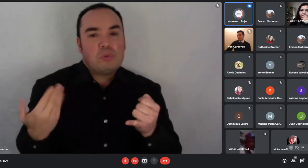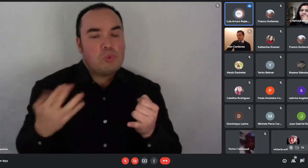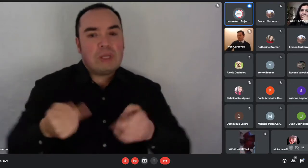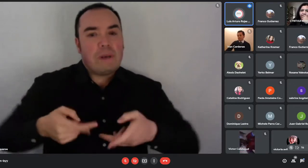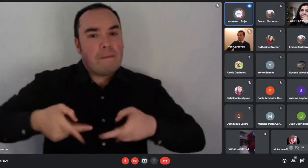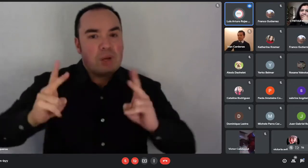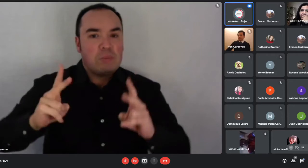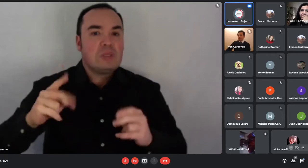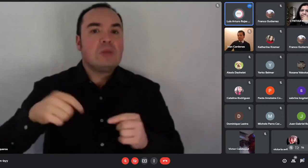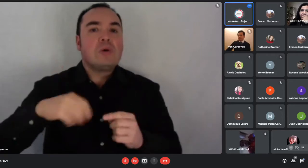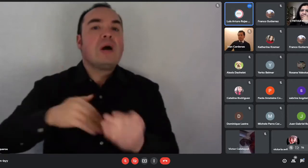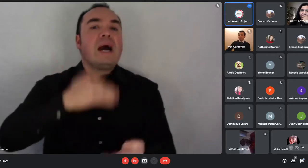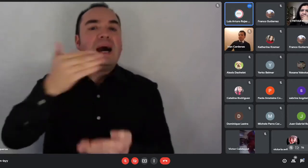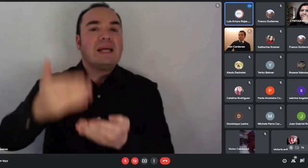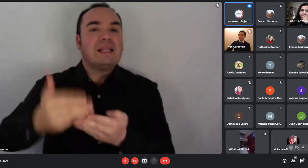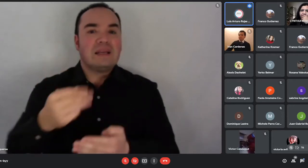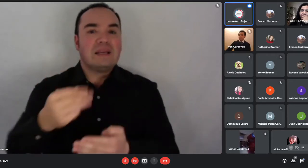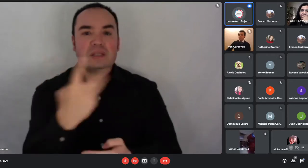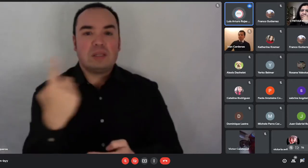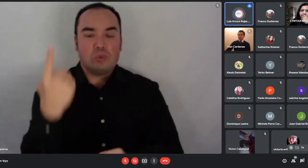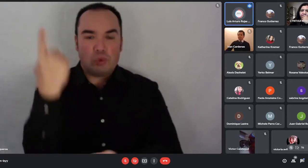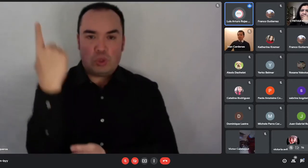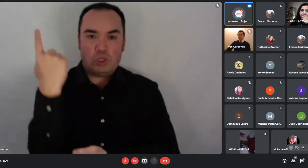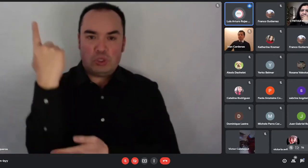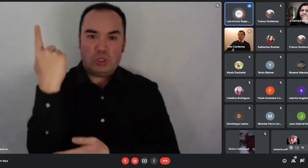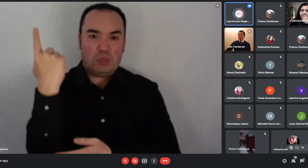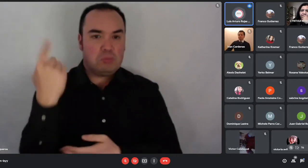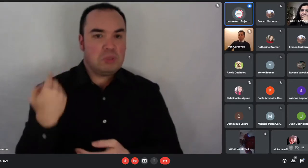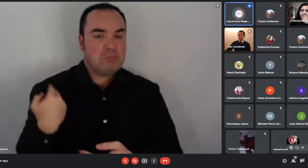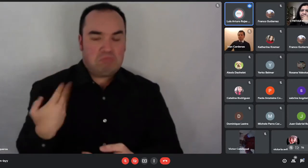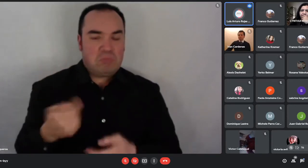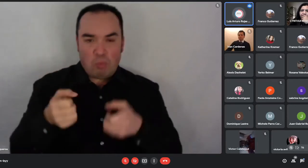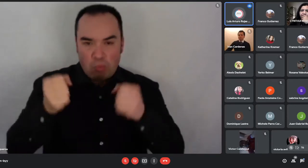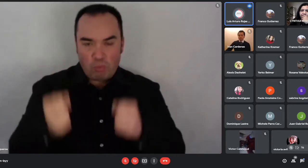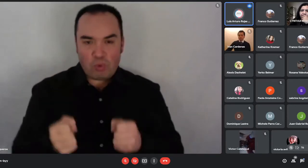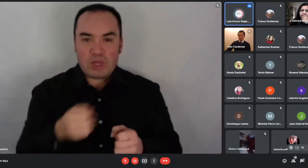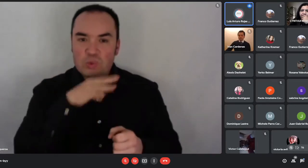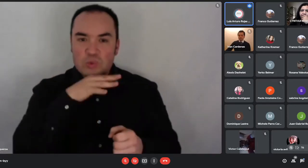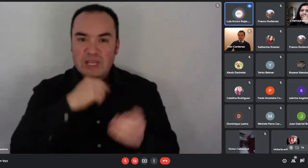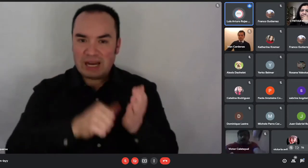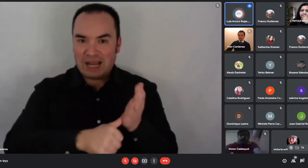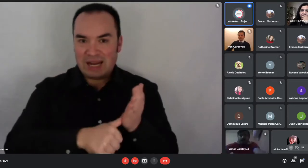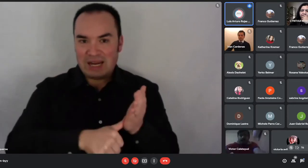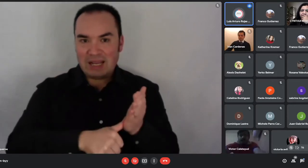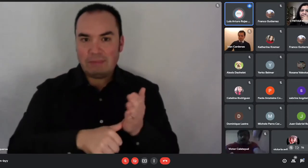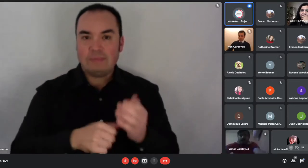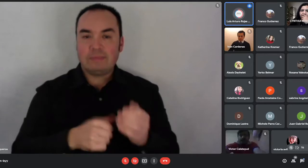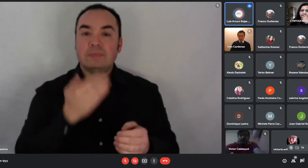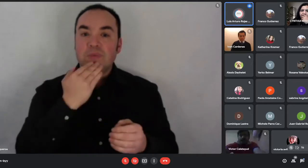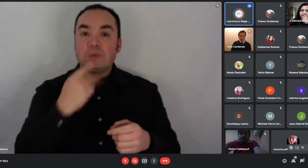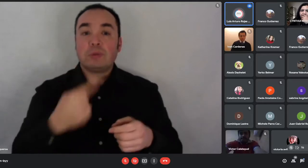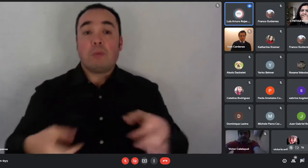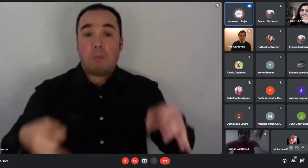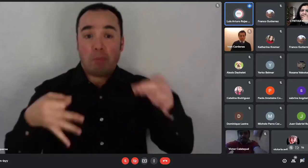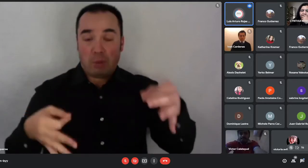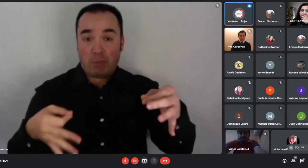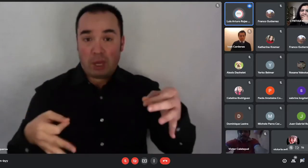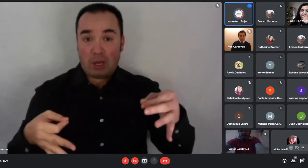presentar las declaraciones, ya sean físicas o en formato online. Y también informarles que el monto